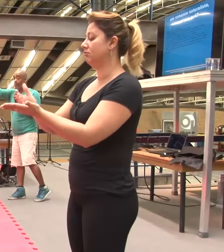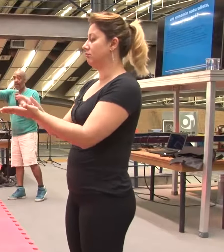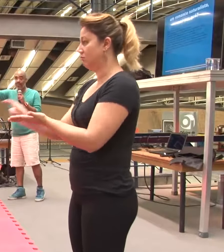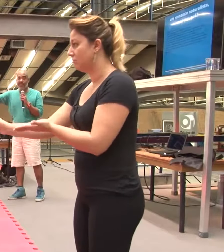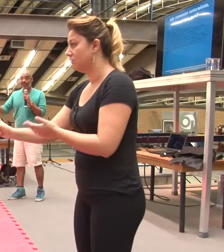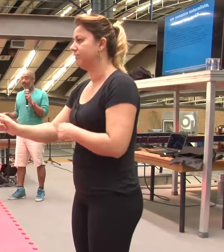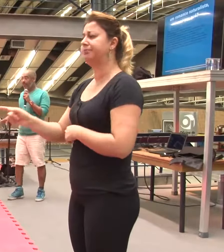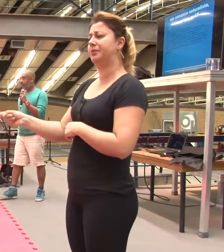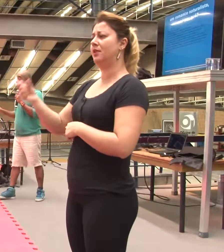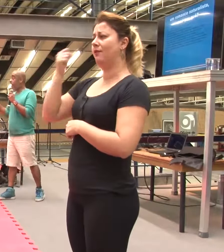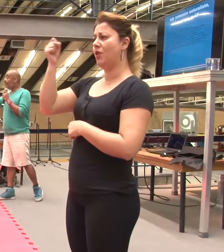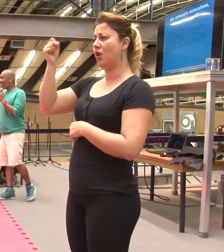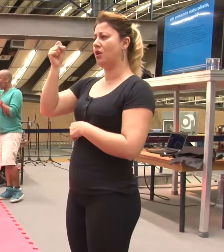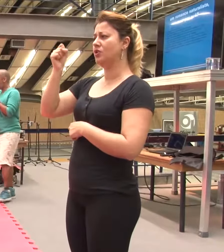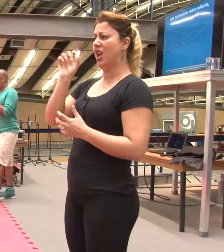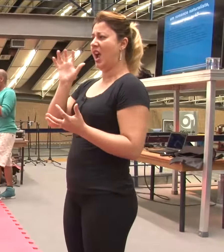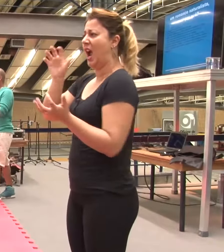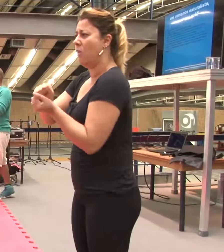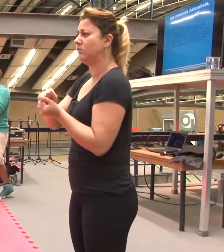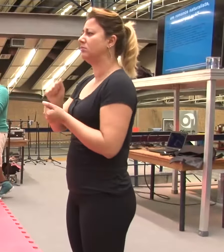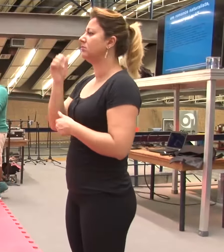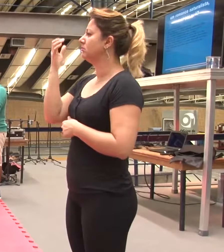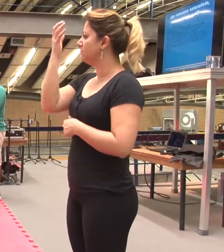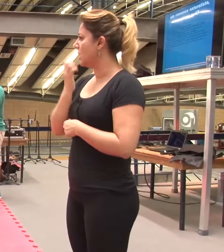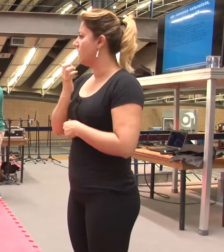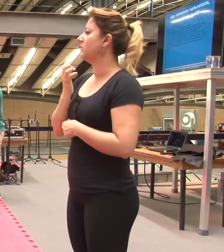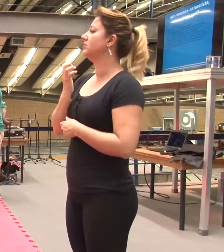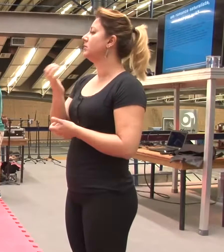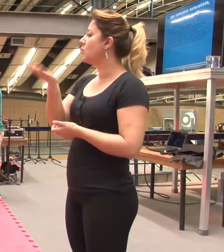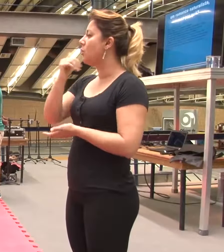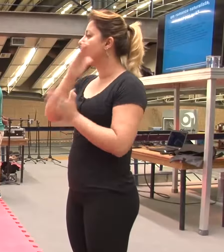nos demais, de forma que ele.